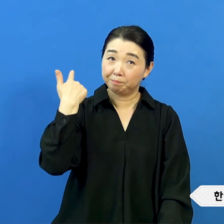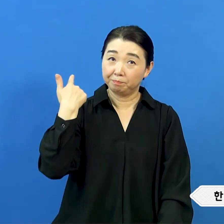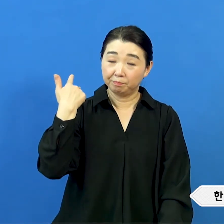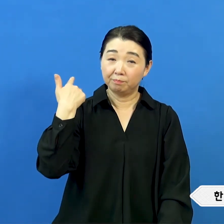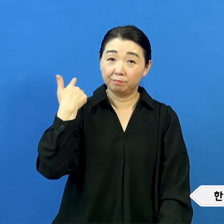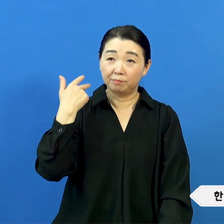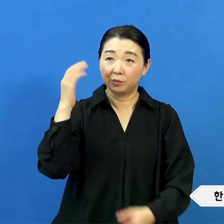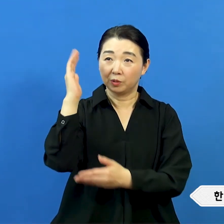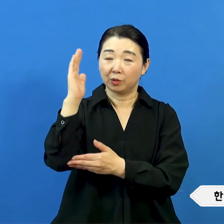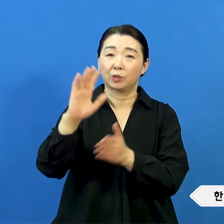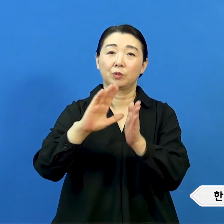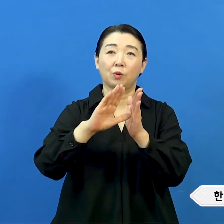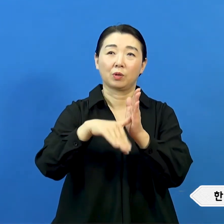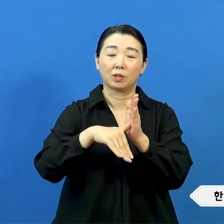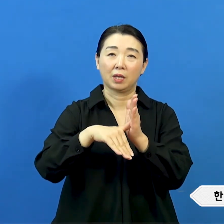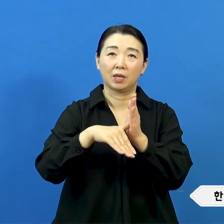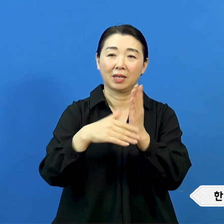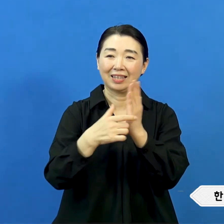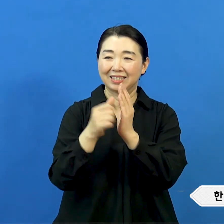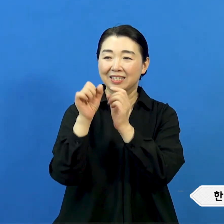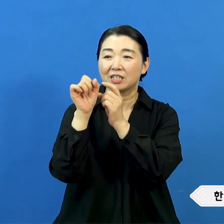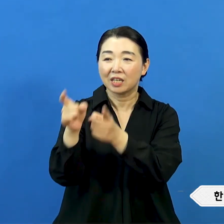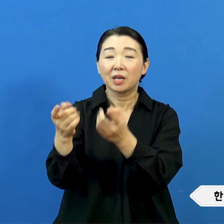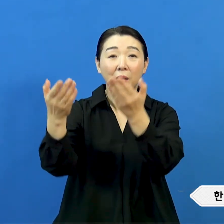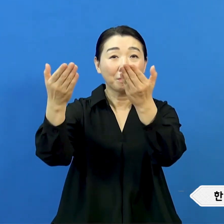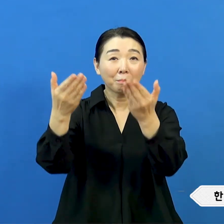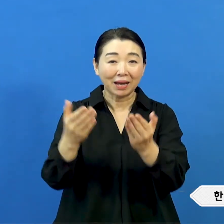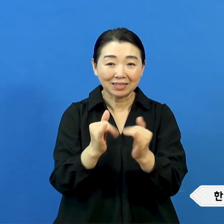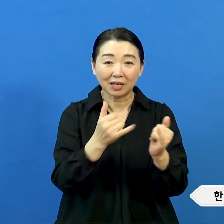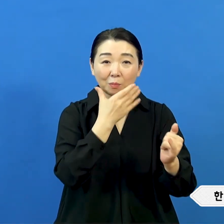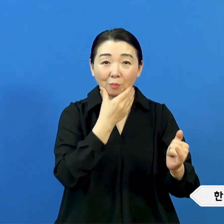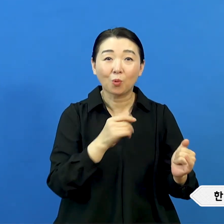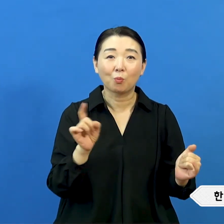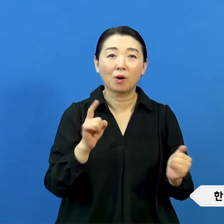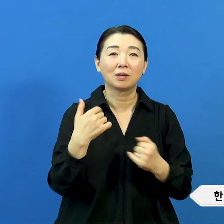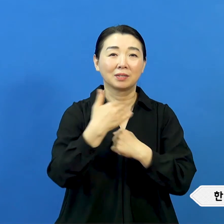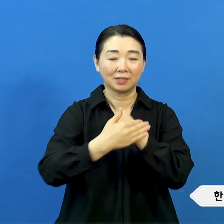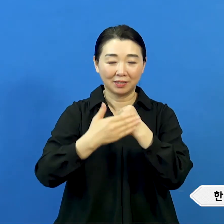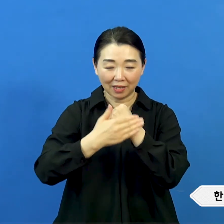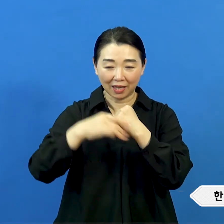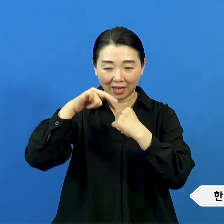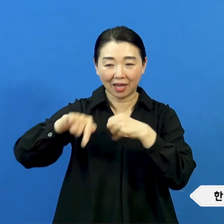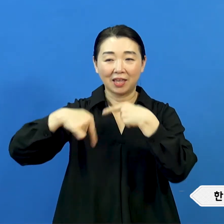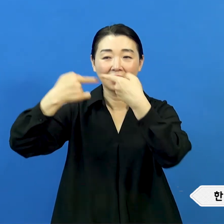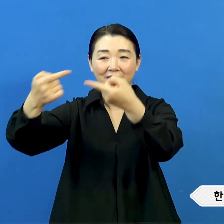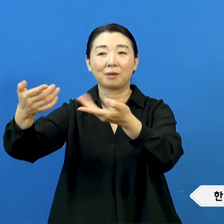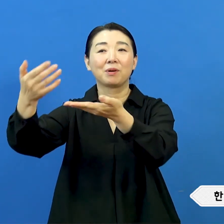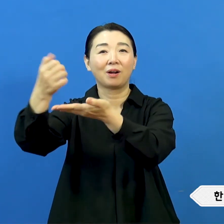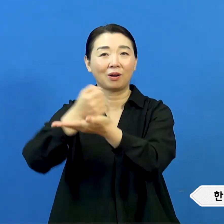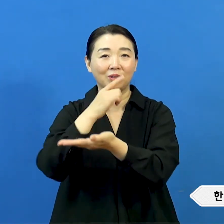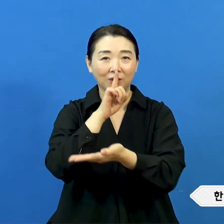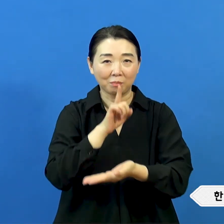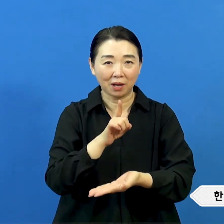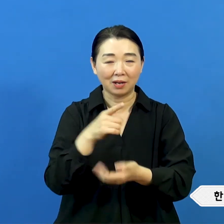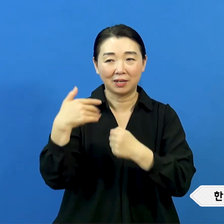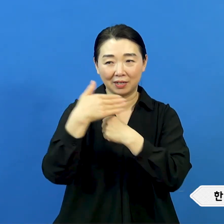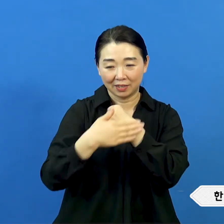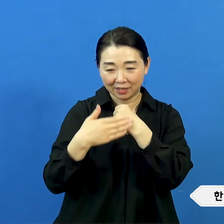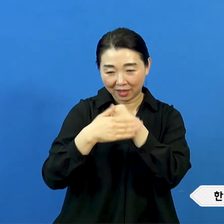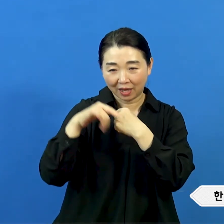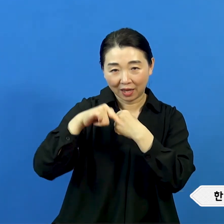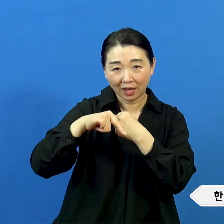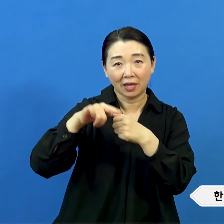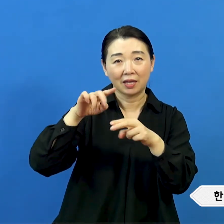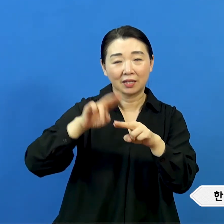누리는, 칭의를 받은 사람이 누리는 복 중에 은혜의 자리에 들어감을 얻었다, 은혜의